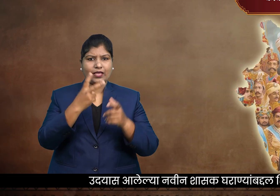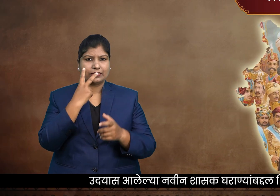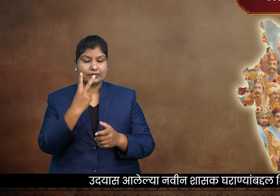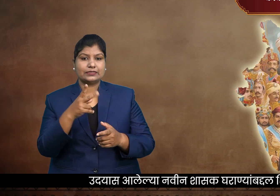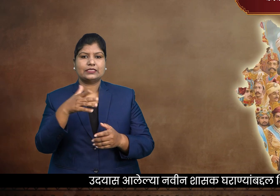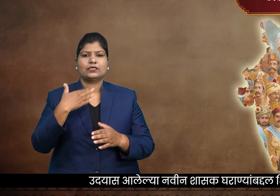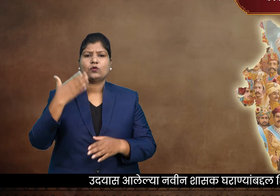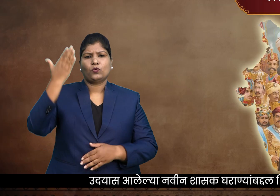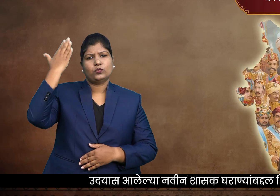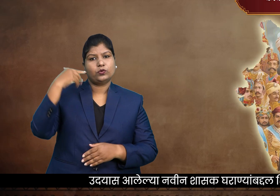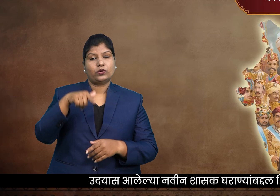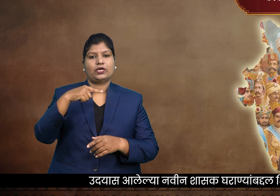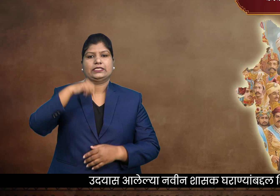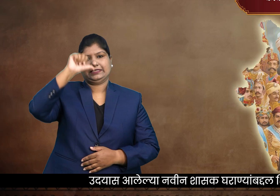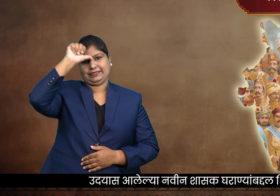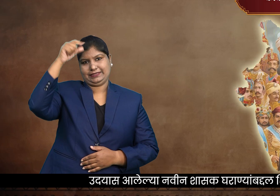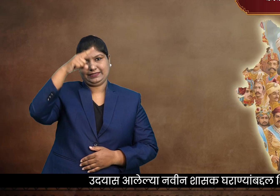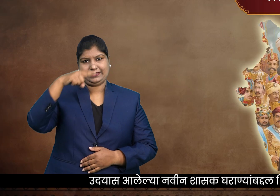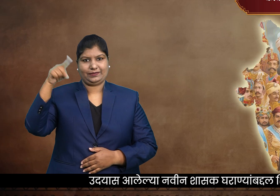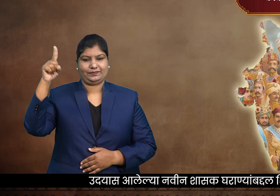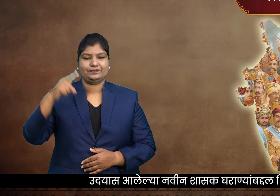घराण्याबद्दल शिकलो.